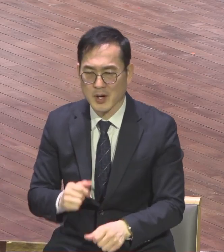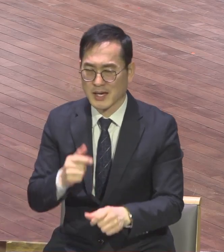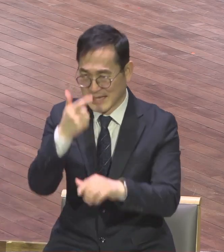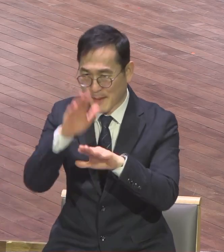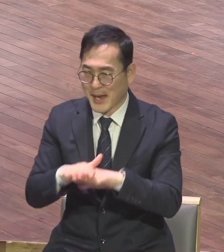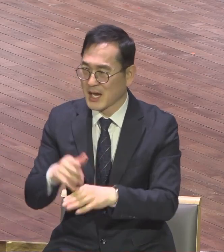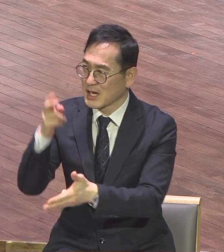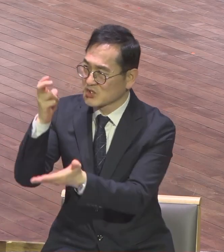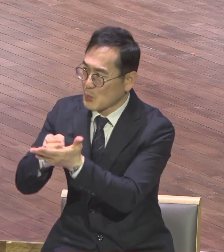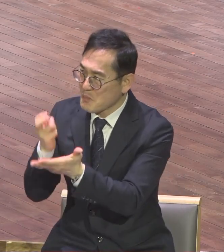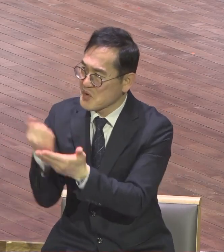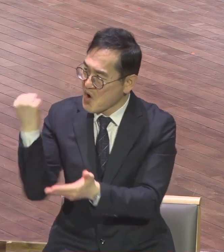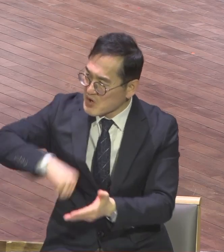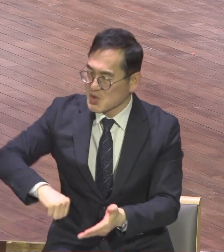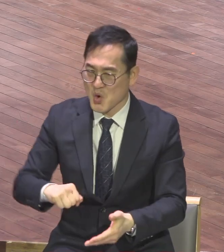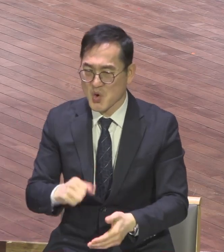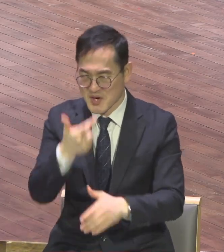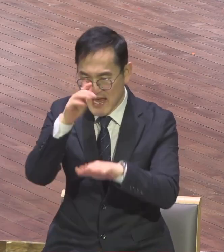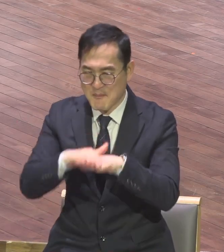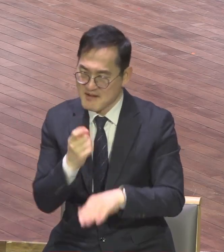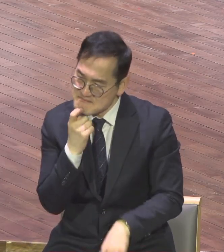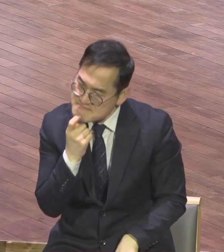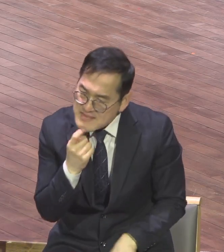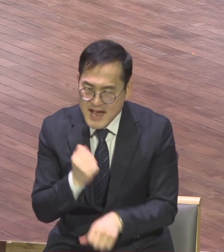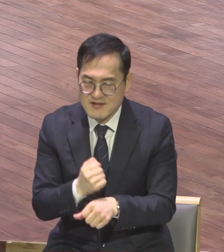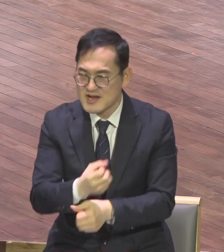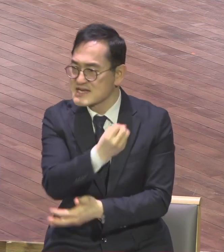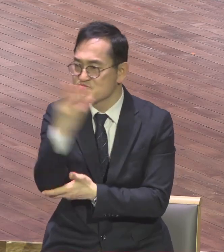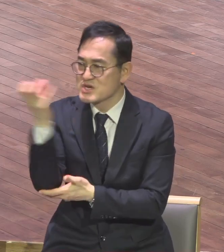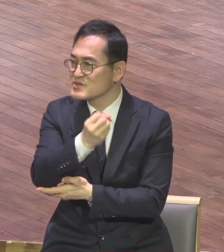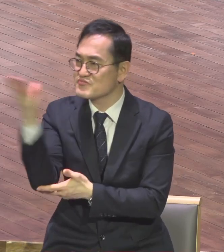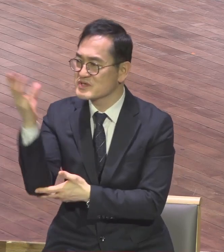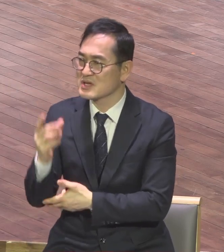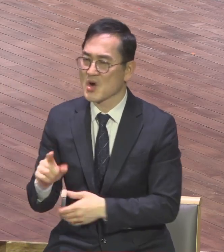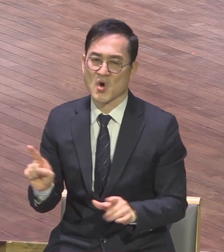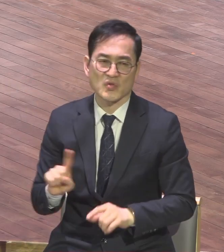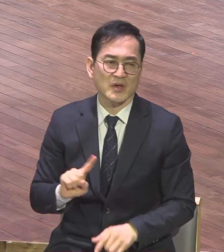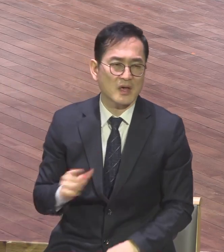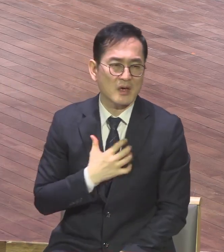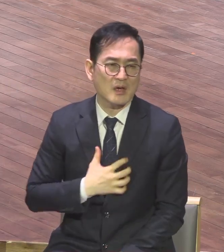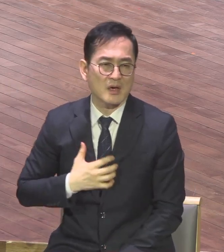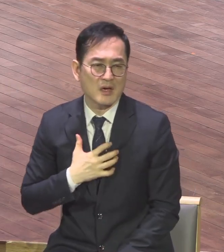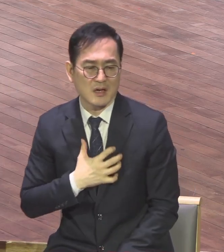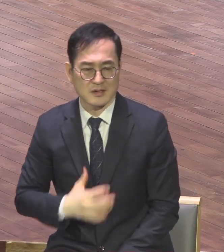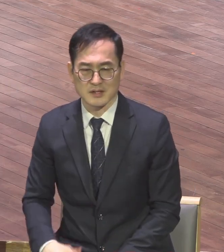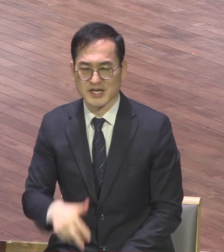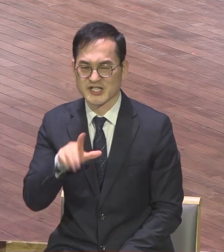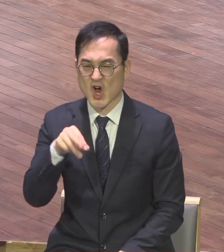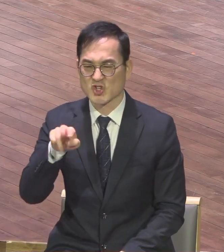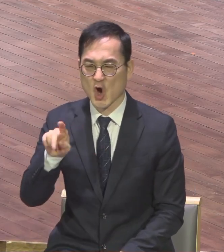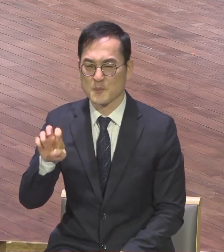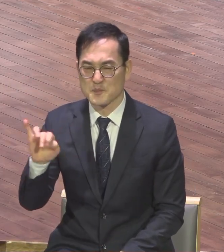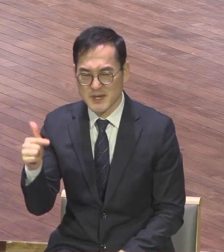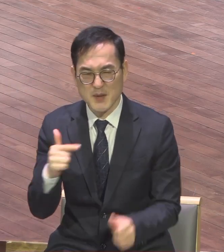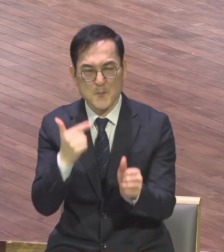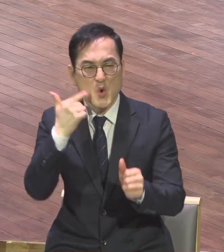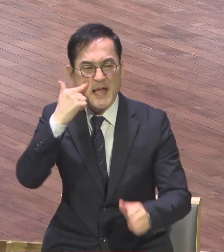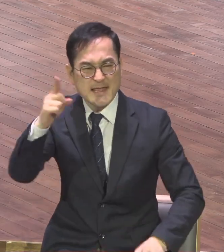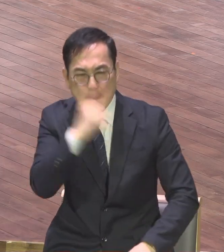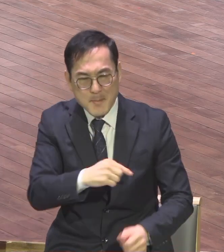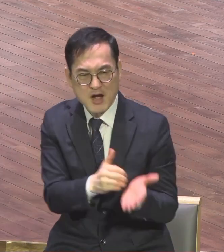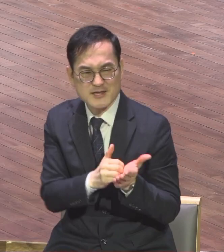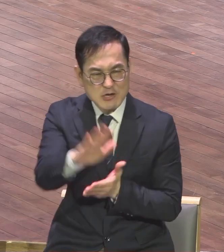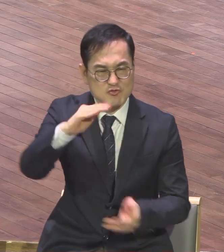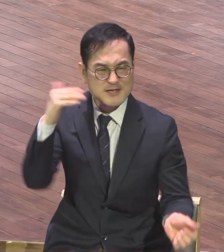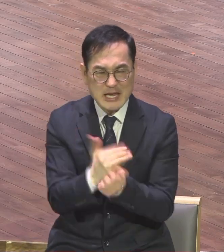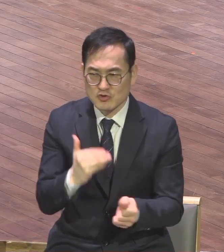막 심할서를 써야 되는가 막 괜히 막 혼자서 온갖 진짜 새벽 상상이 막 정성민 목사 막 퇴출 막 혼자 오만 생각 다 하는